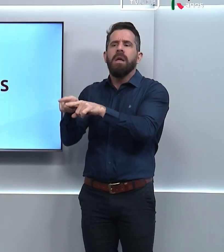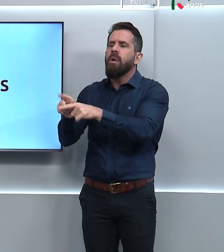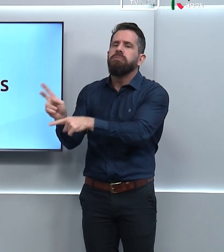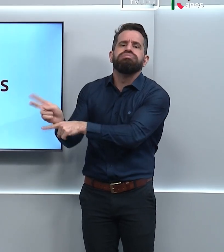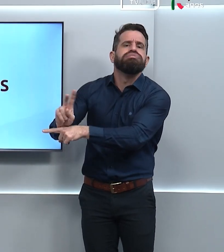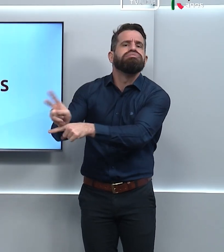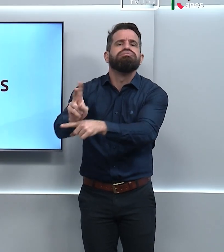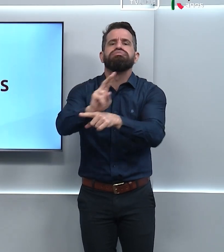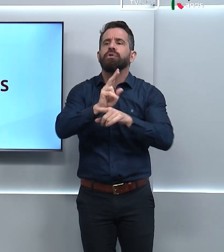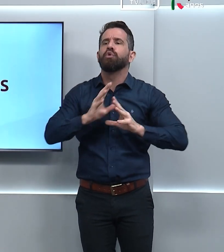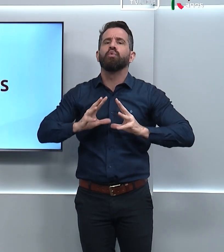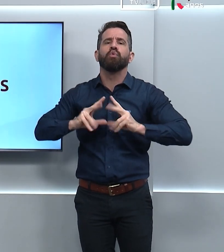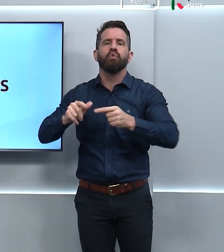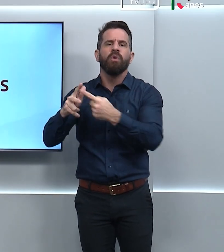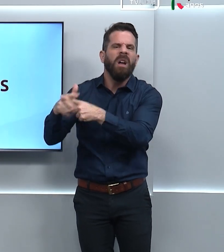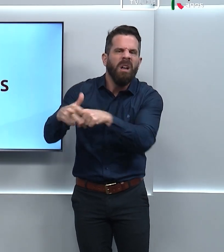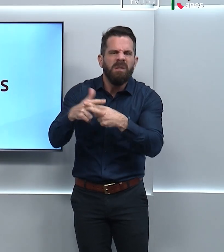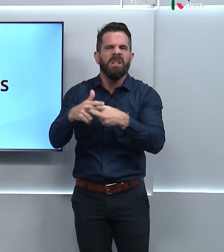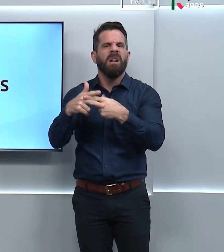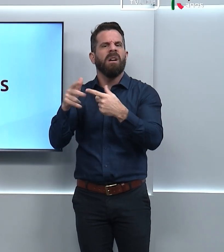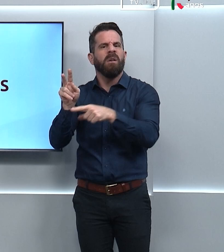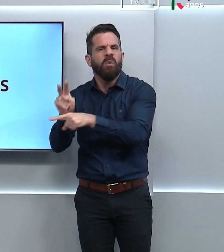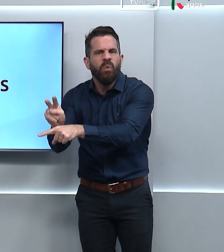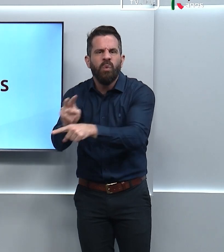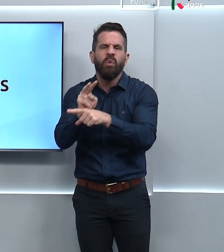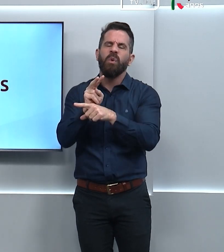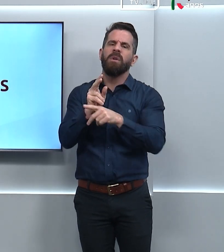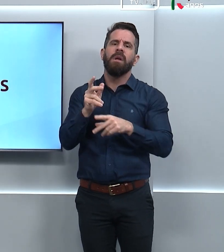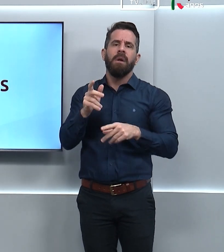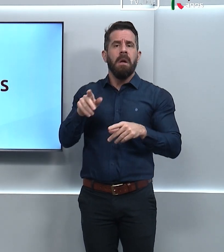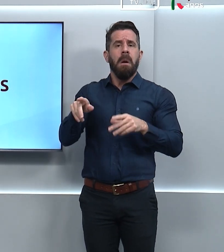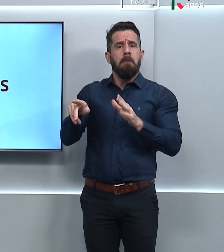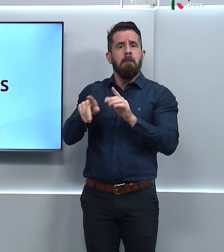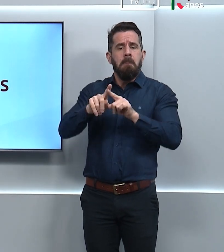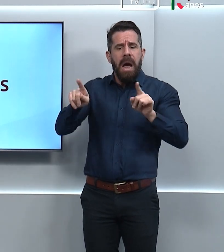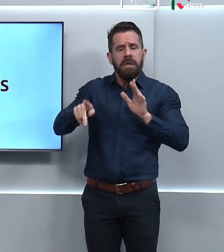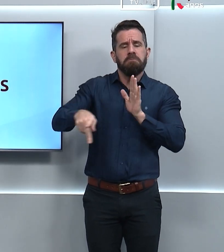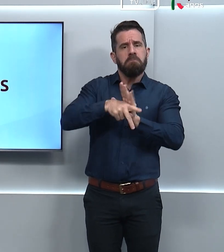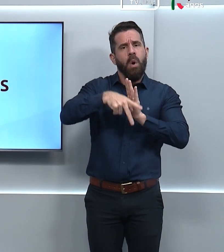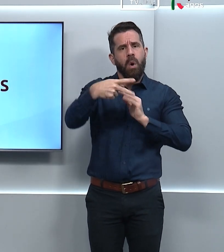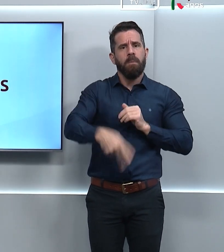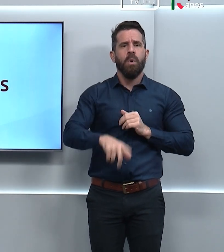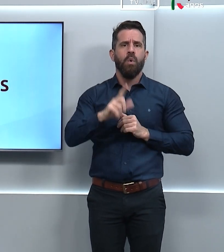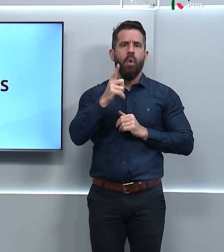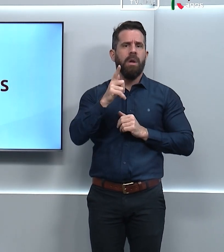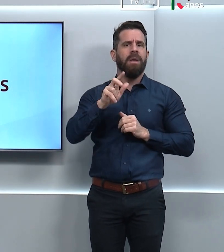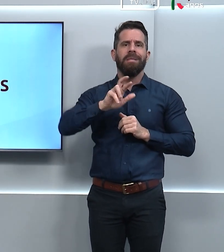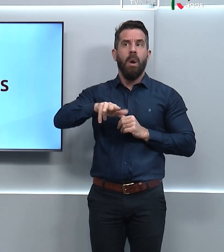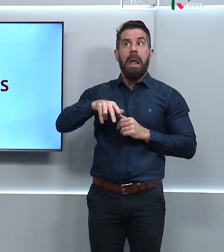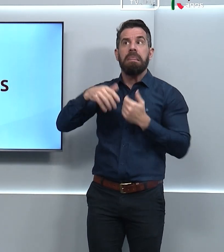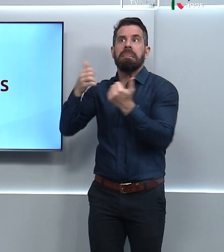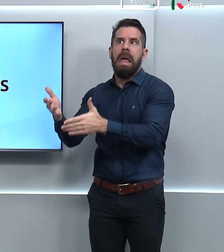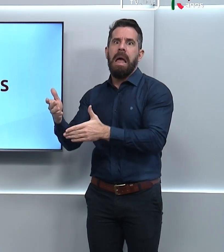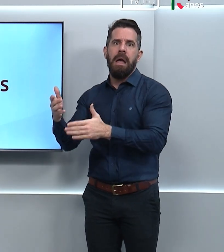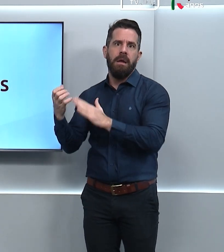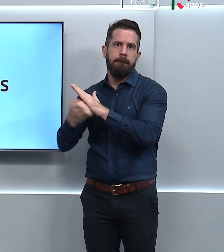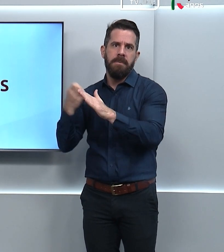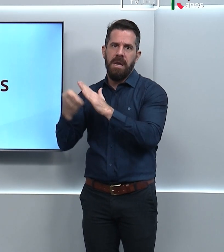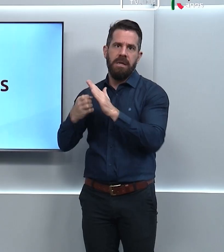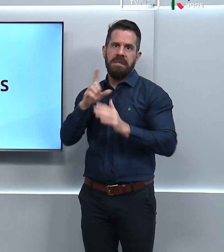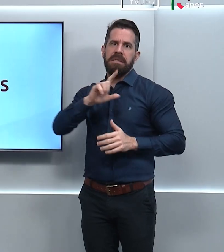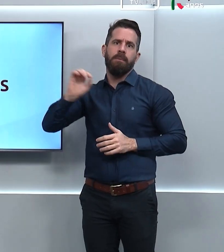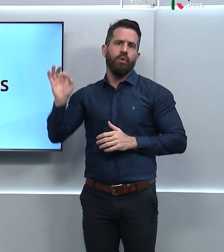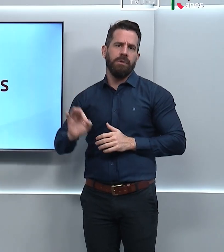patrimônio público. Mudança, então, seria apenas nessa gestão dos locais, que a intenção, né,